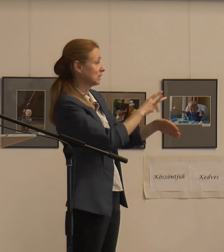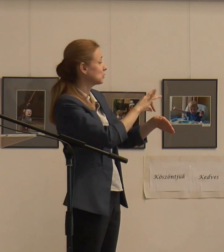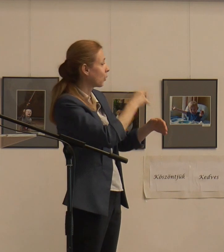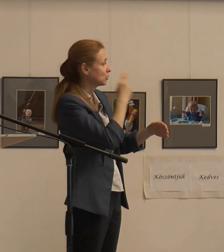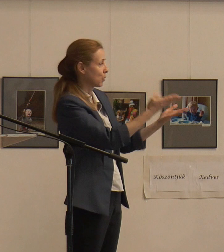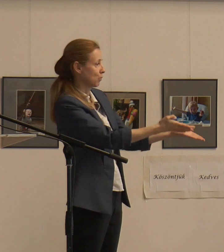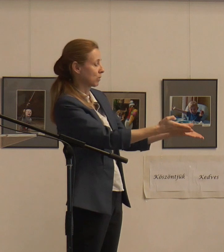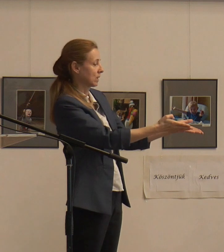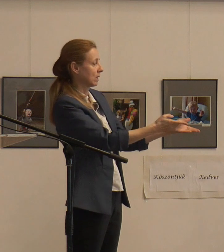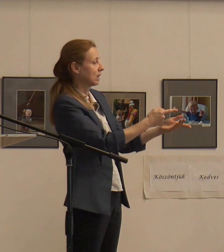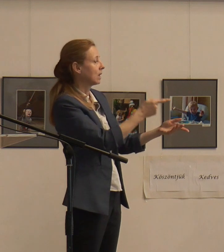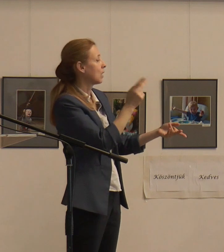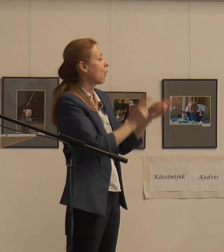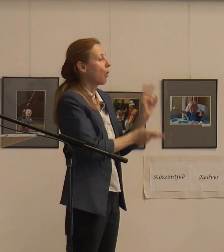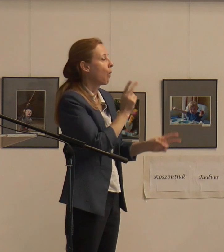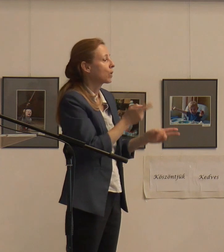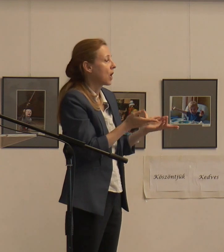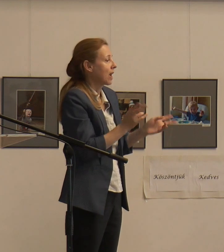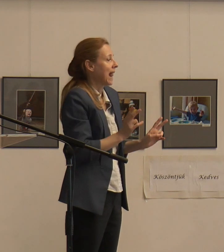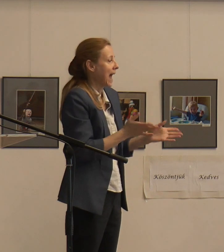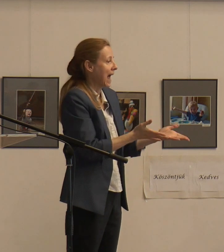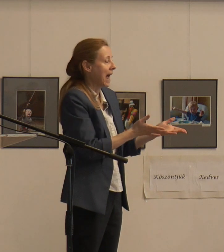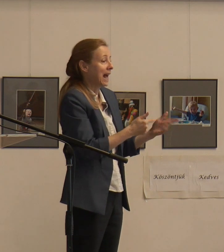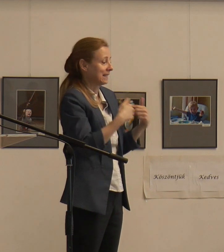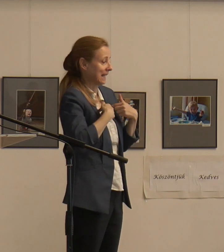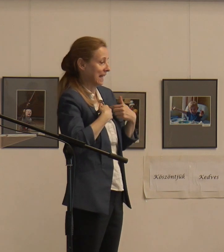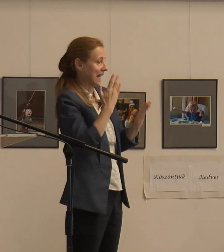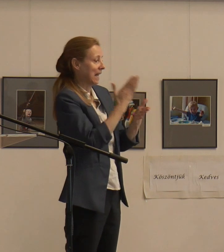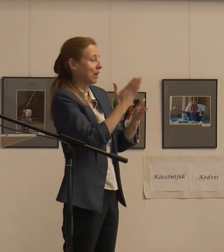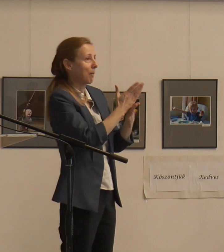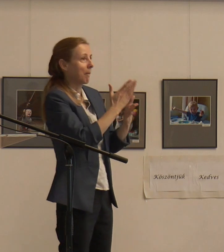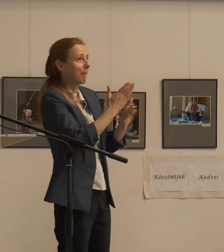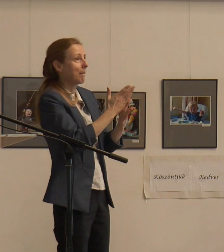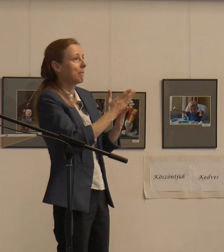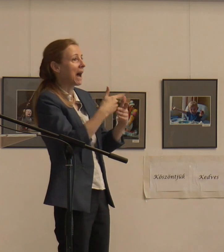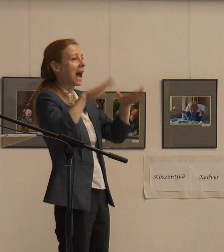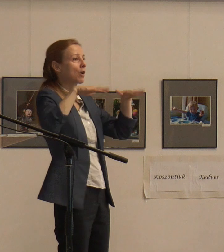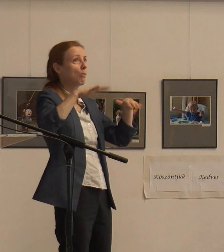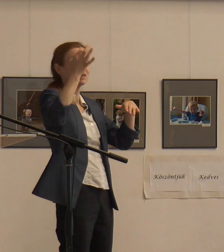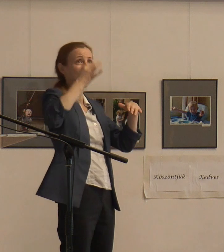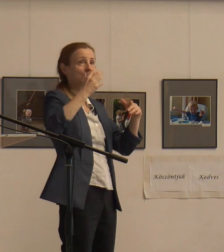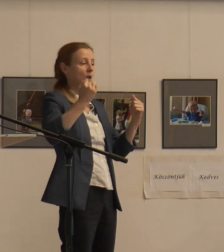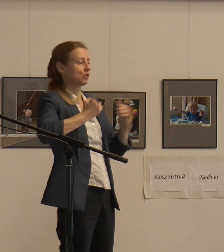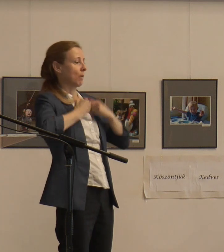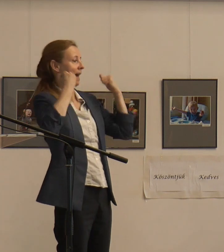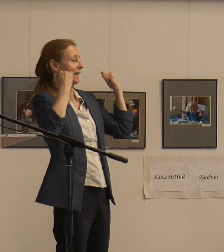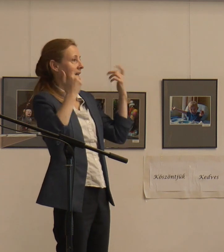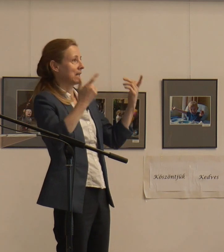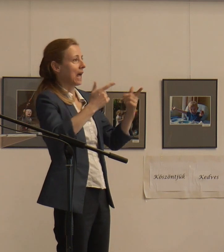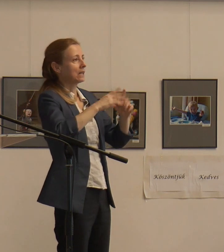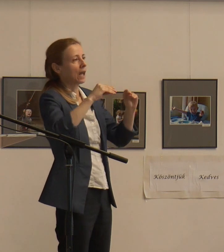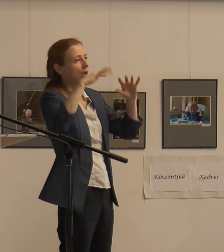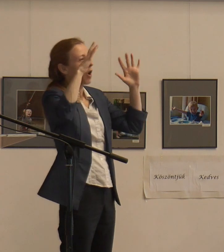Doktor úr, hogyan lehet, hogy én már a fölröppenő madárhoz is megijedek, és annyi